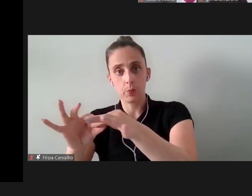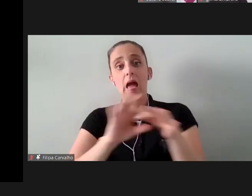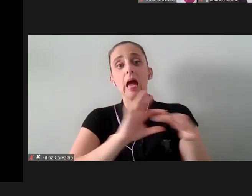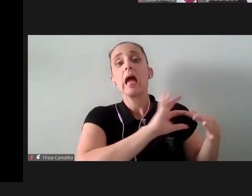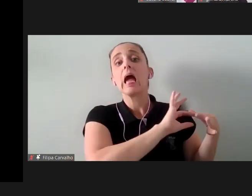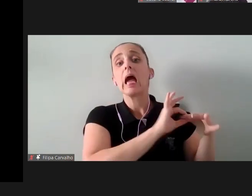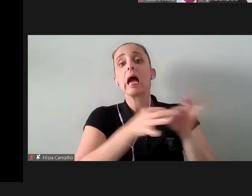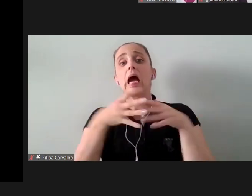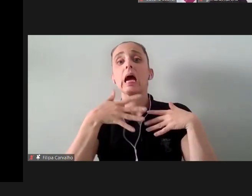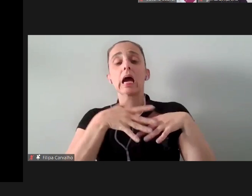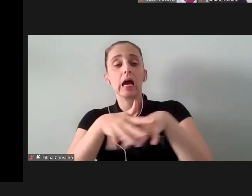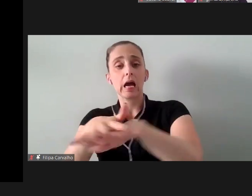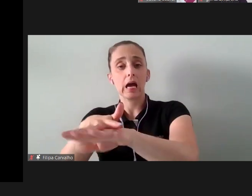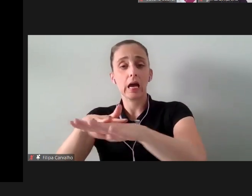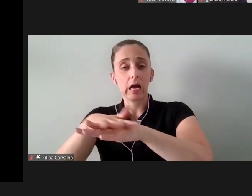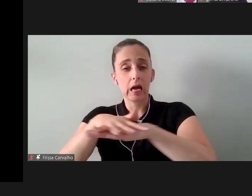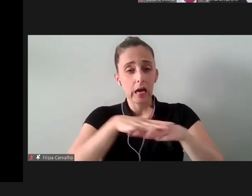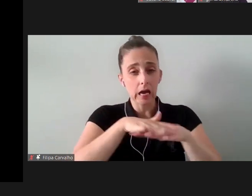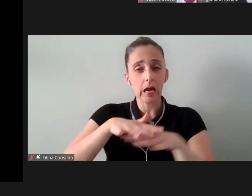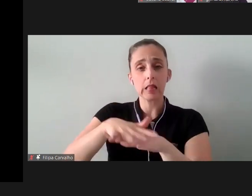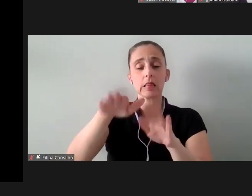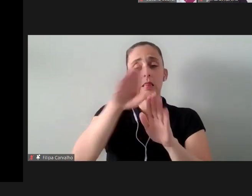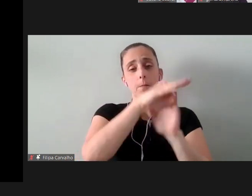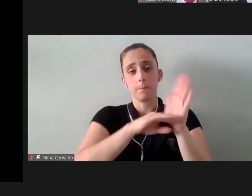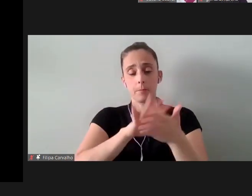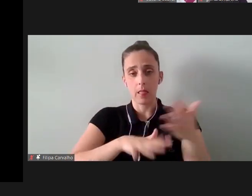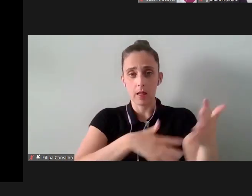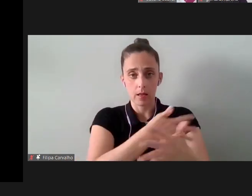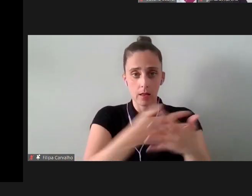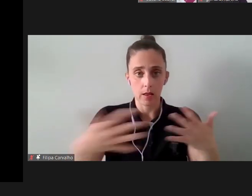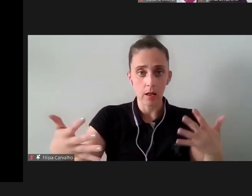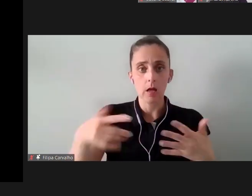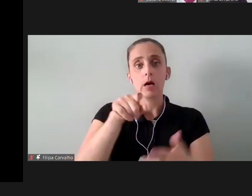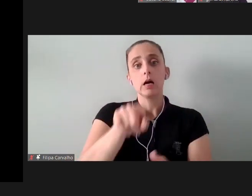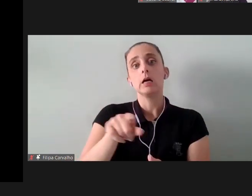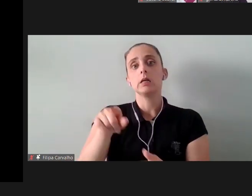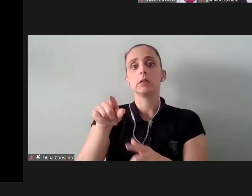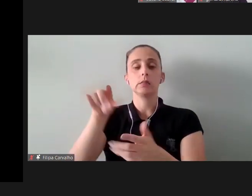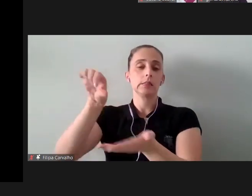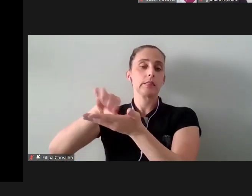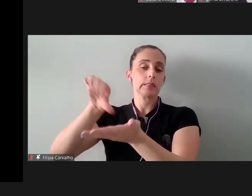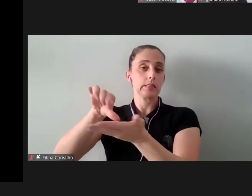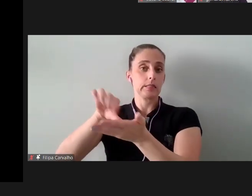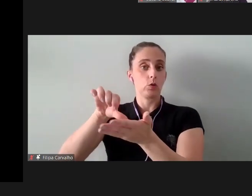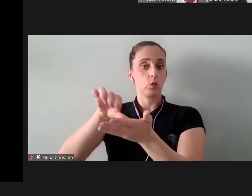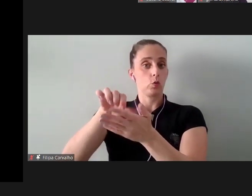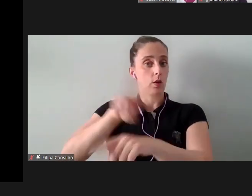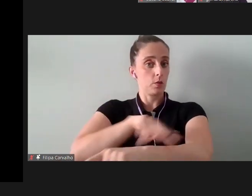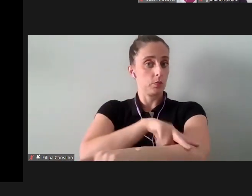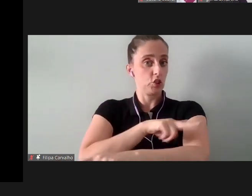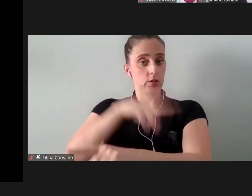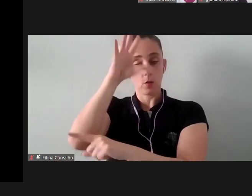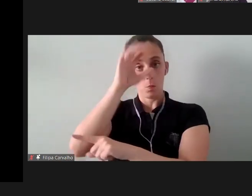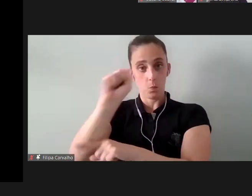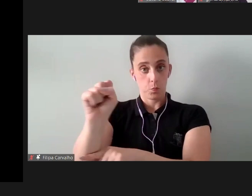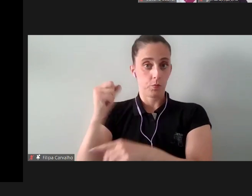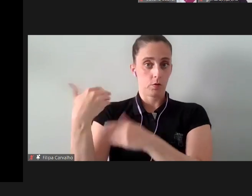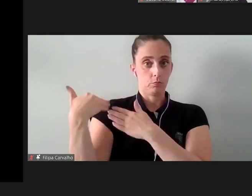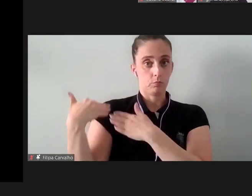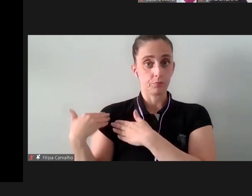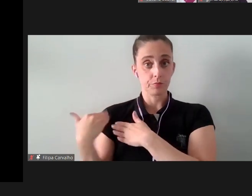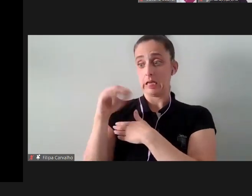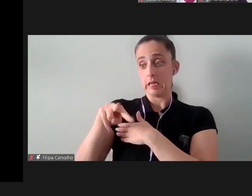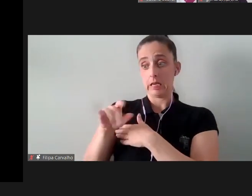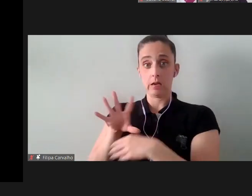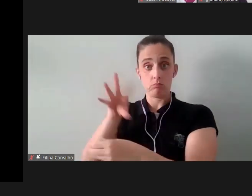rede de planeamento da administração pública portuguesa, que é liderada pelo Centro de Competências de Planeamento da Administração Pública, e o INA, como membro dessa